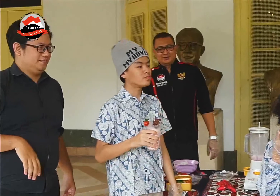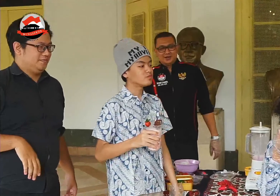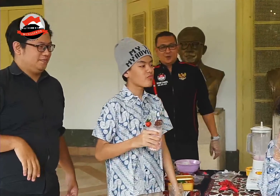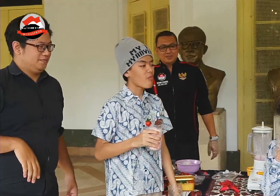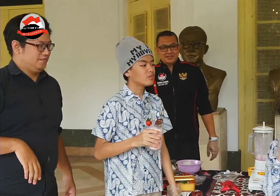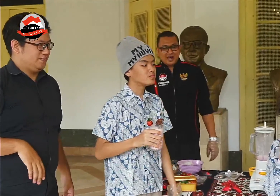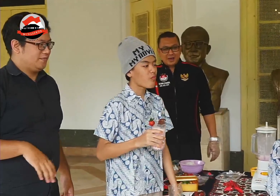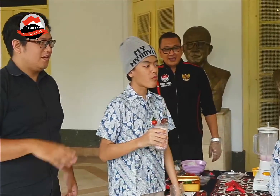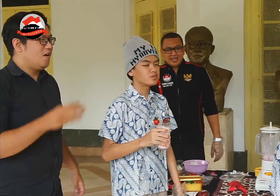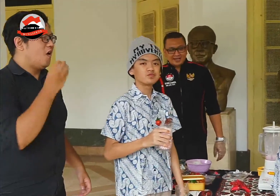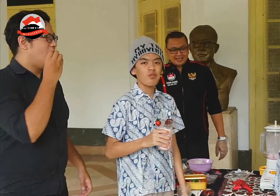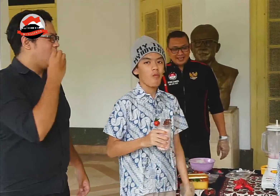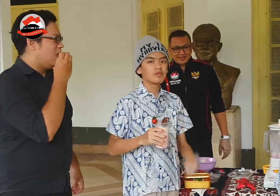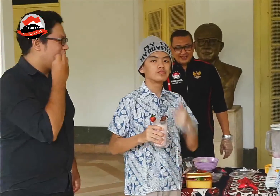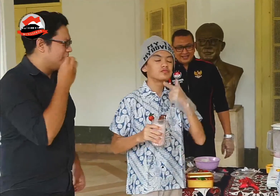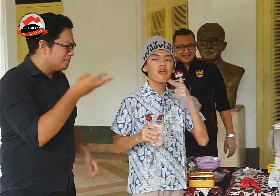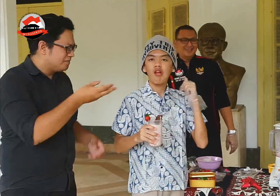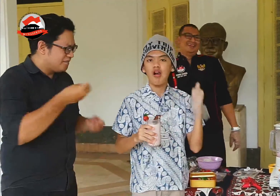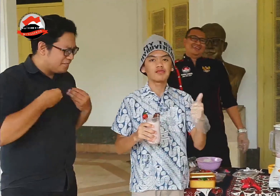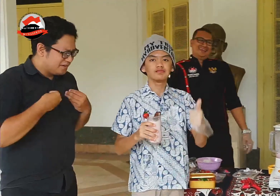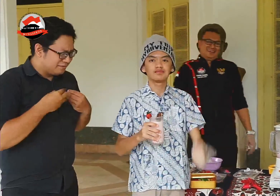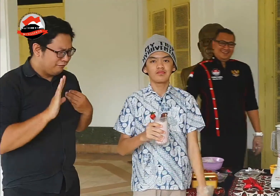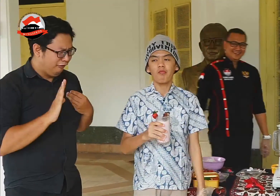Waduh, Omnya jadi enggak kebagian deh jadinya nih.